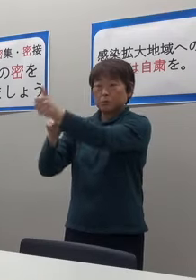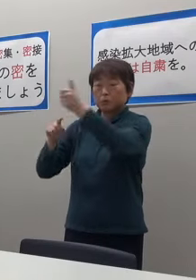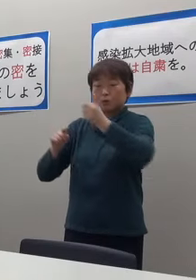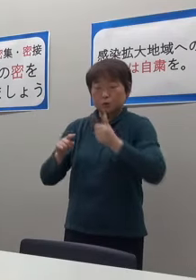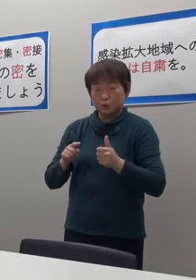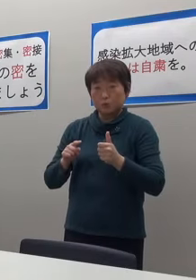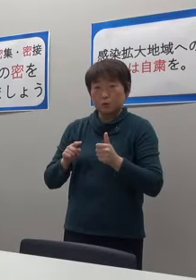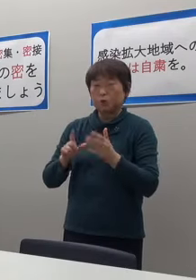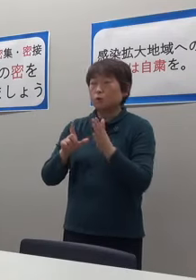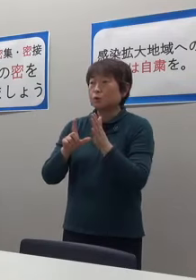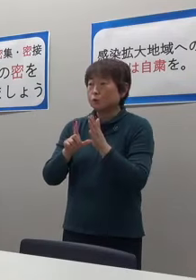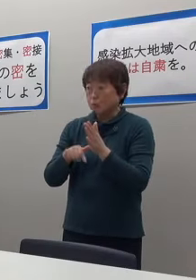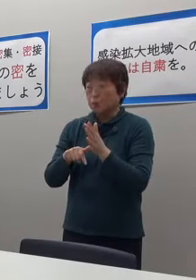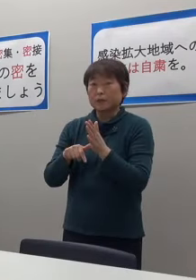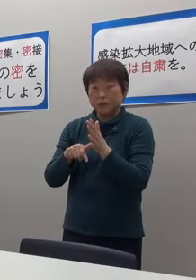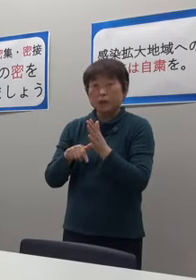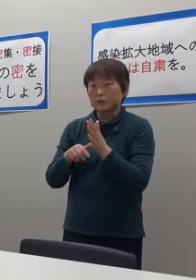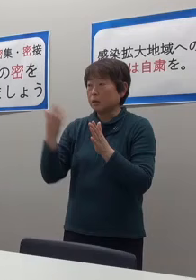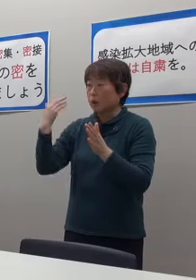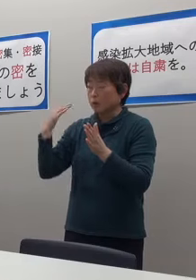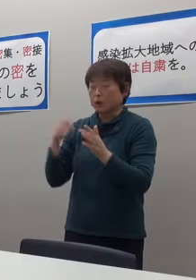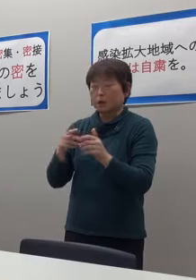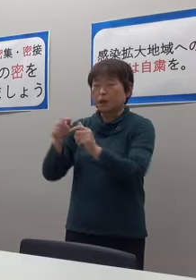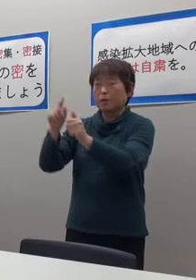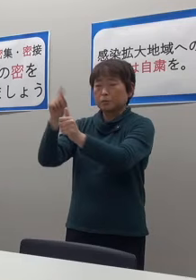機してくださいっていう呼びかけがあったと思うんですけども、